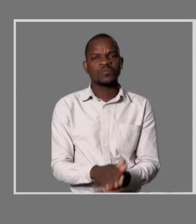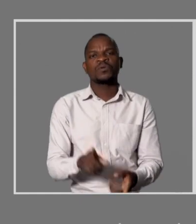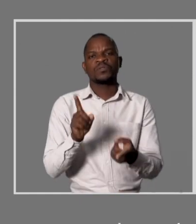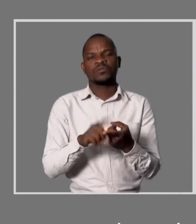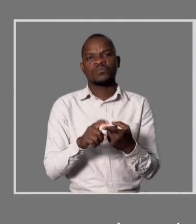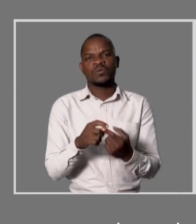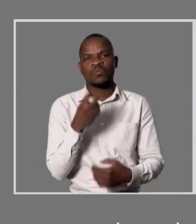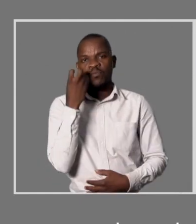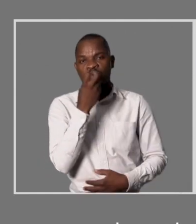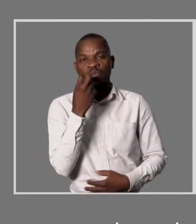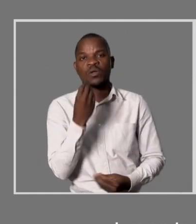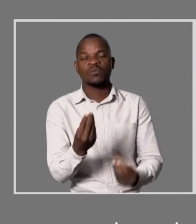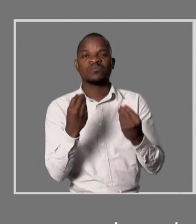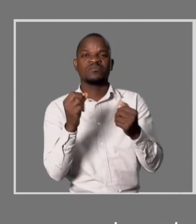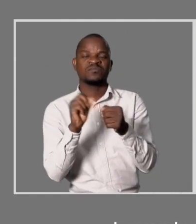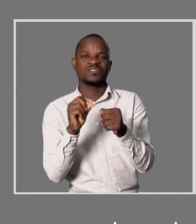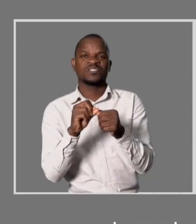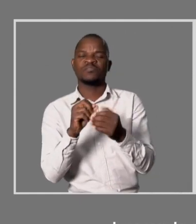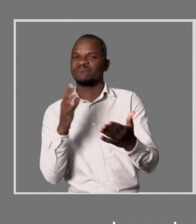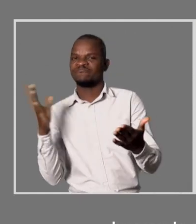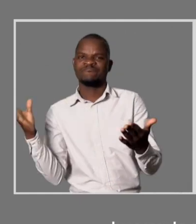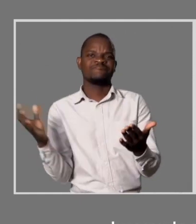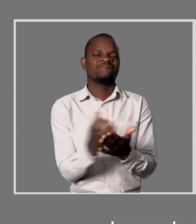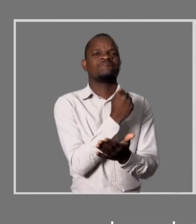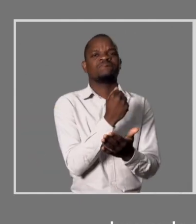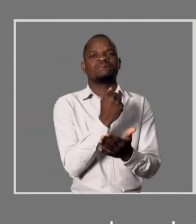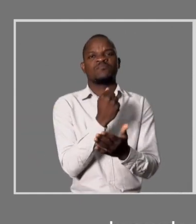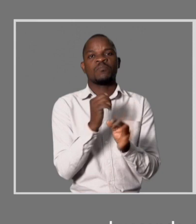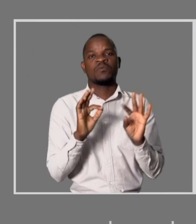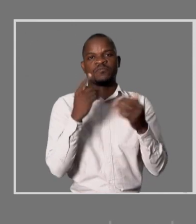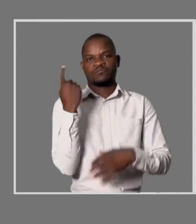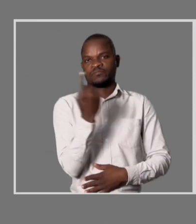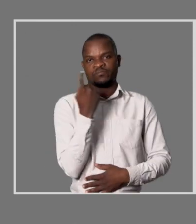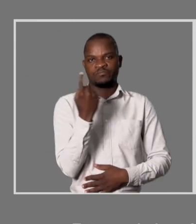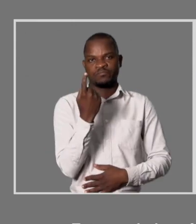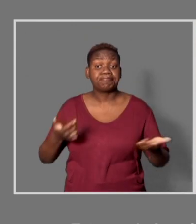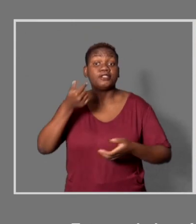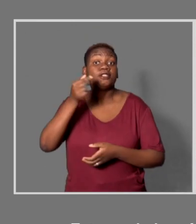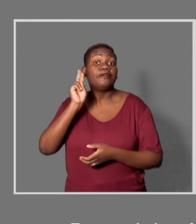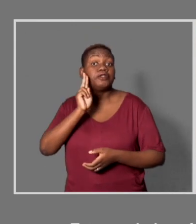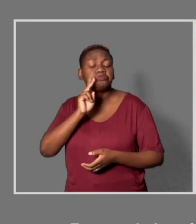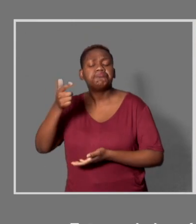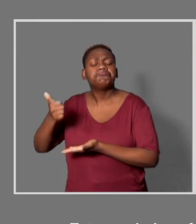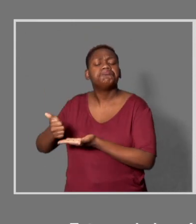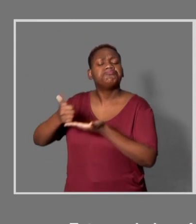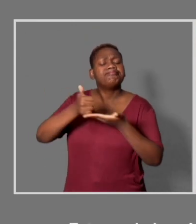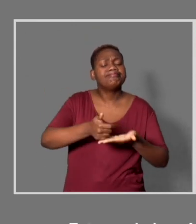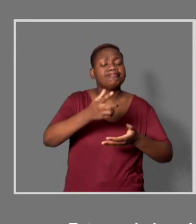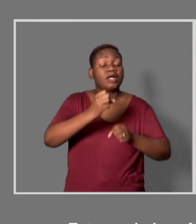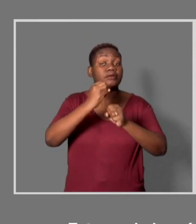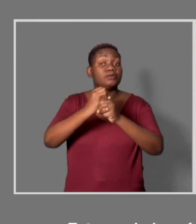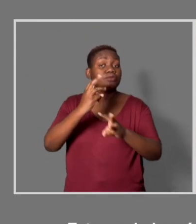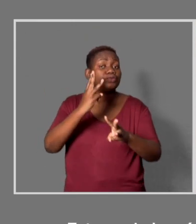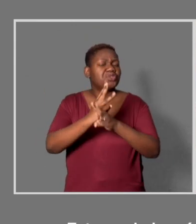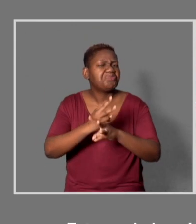buscando conquistar a sua própria autonomia. Este workshop é iniciativa da